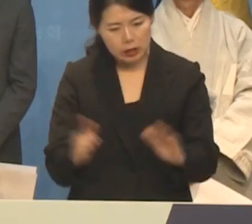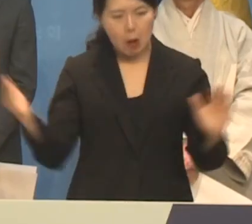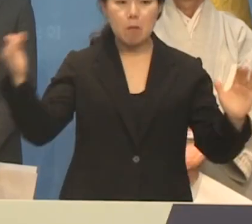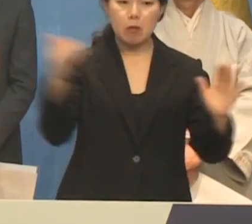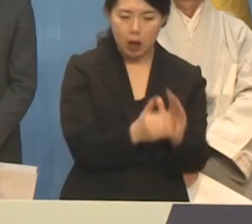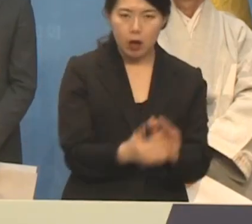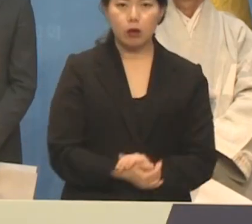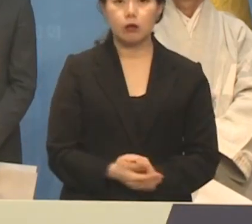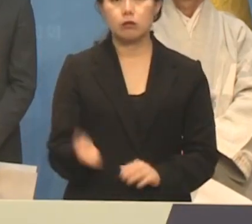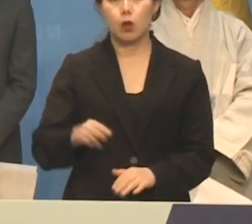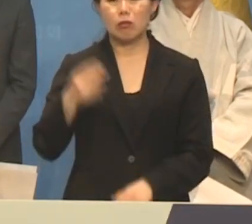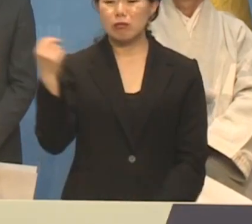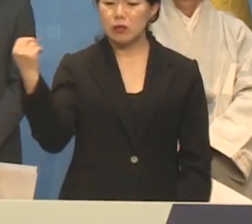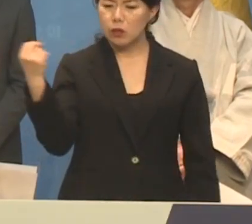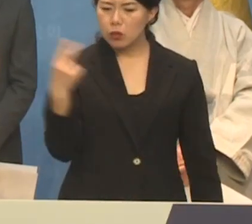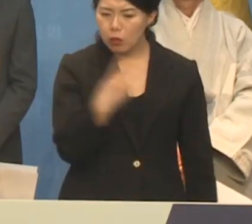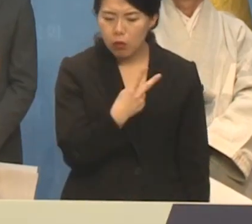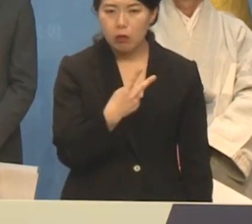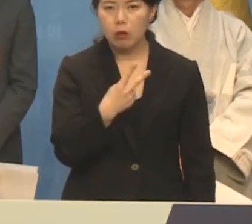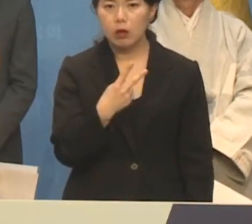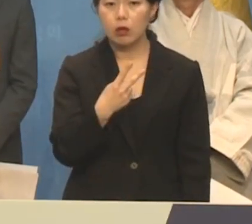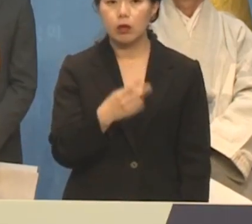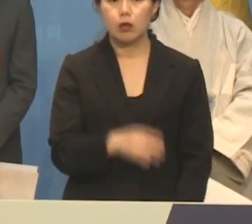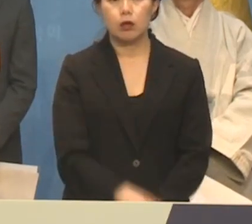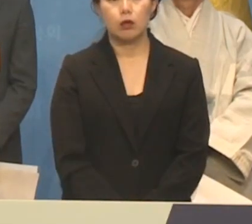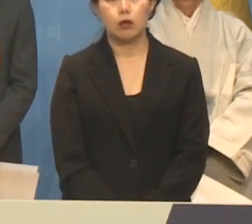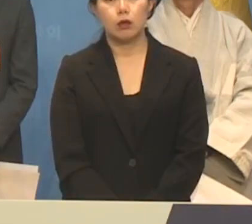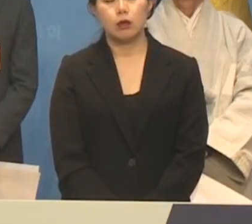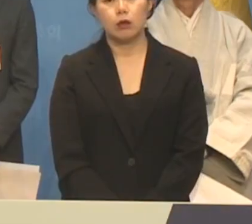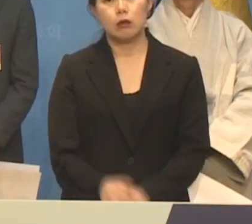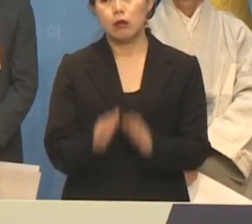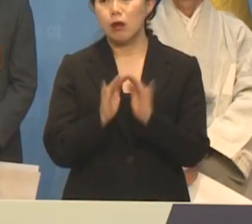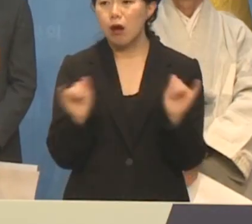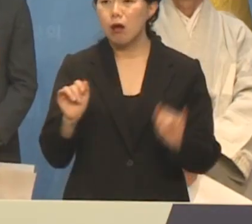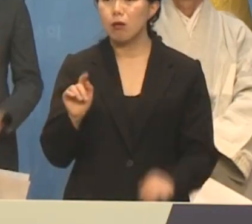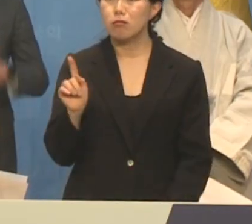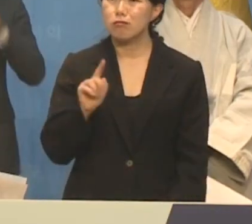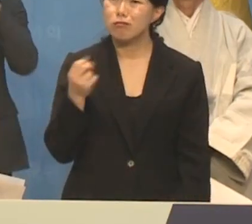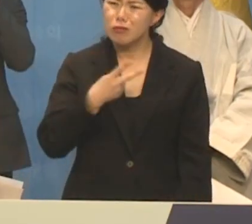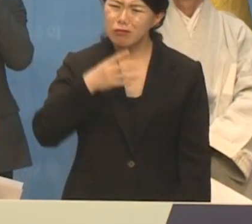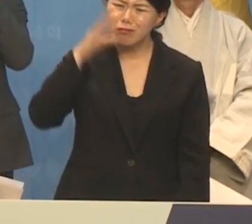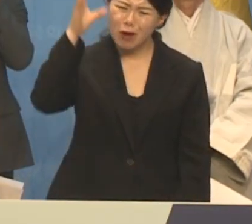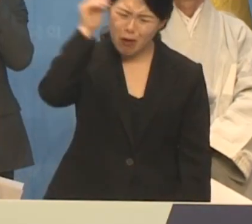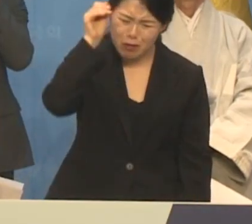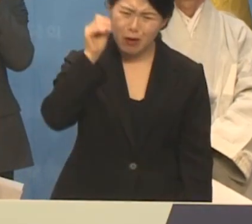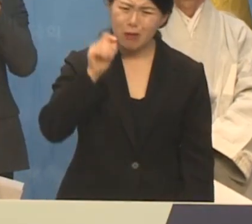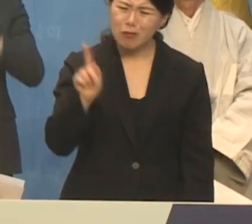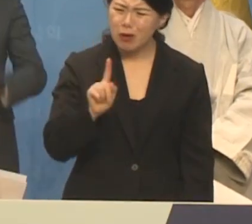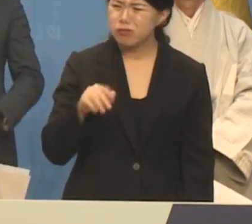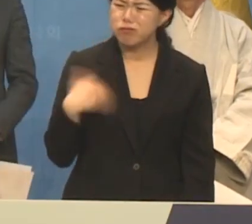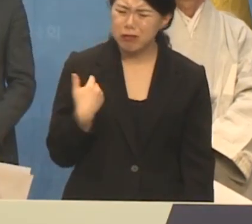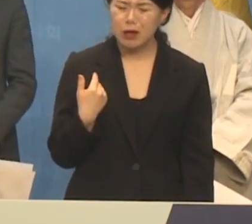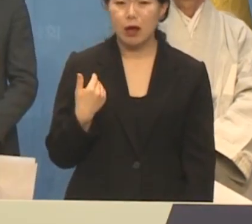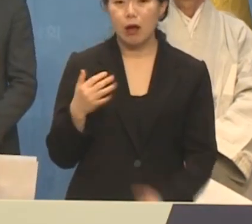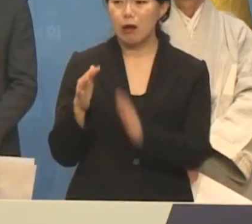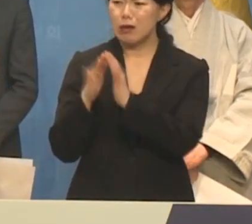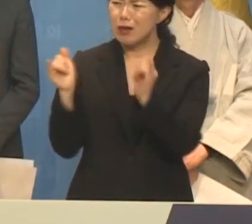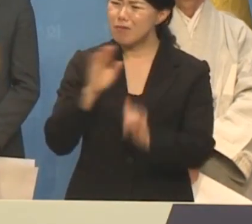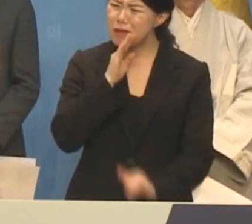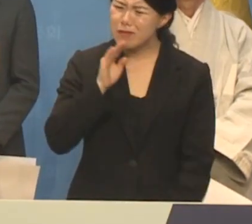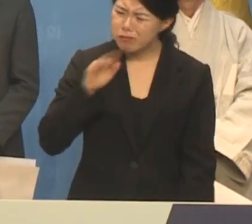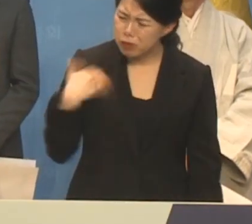또 이 사람인지 도대체 멍청인지 뭔지 모르겠어요. 나 인간으로 보질